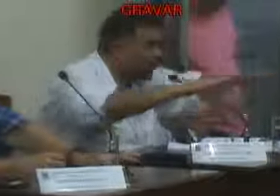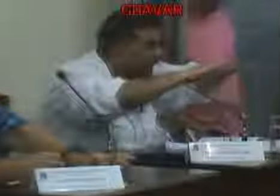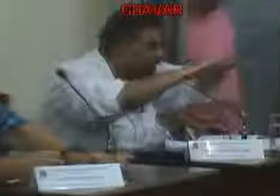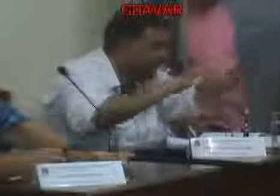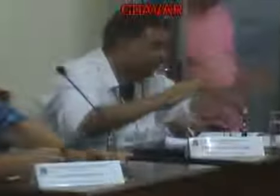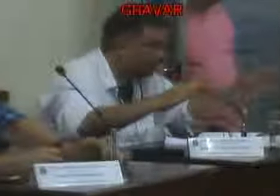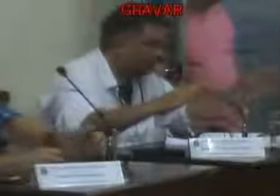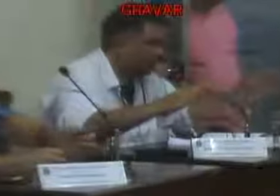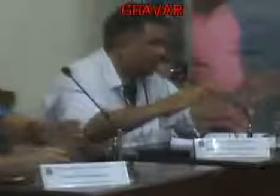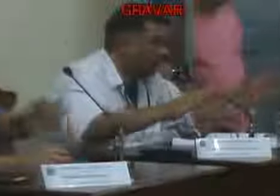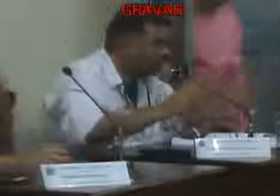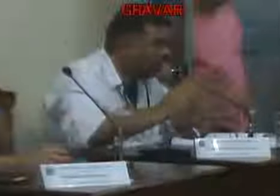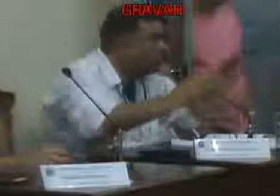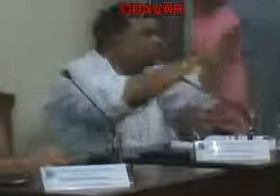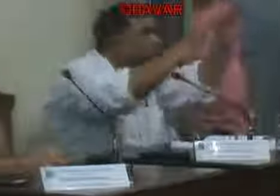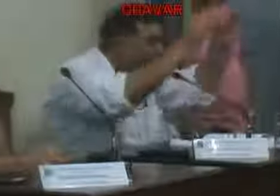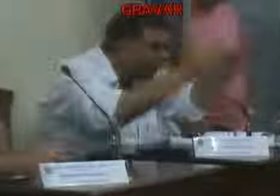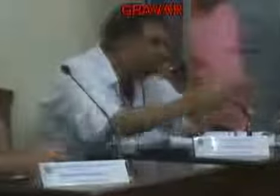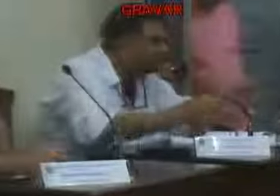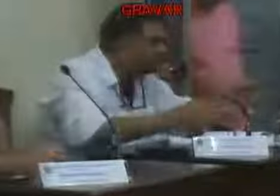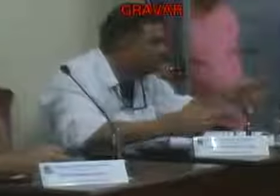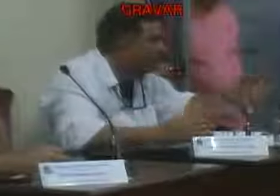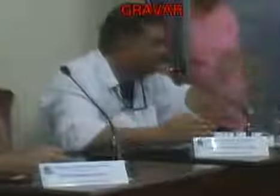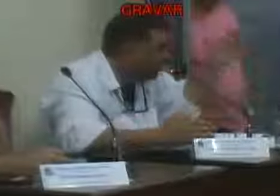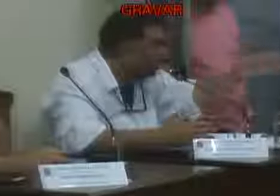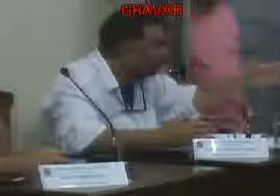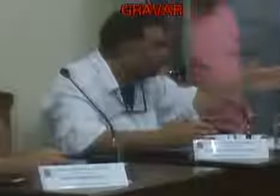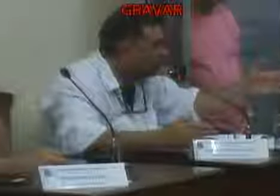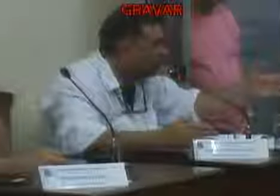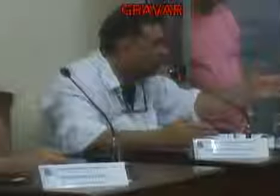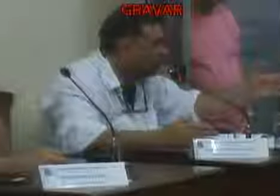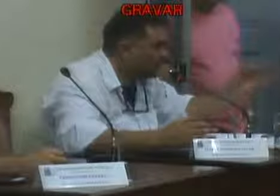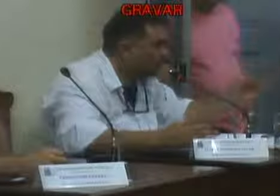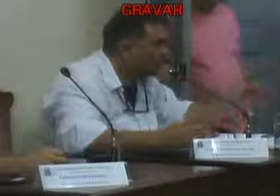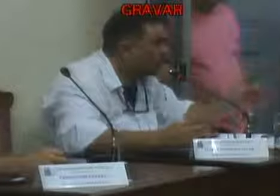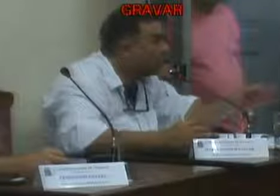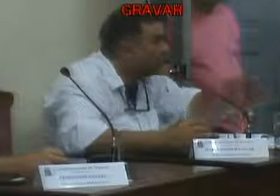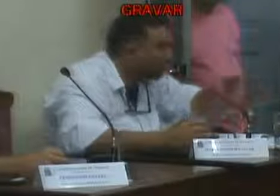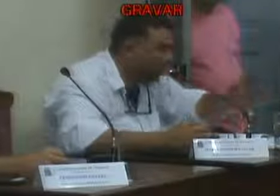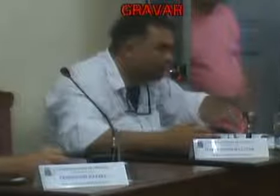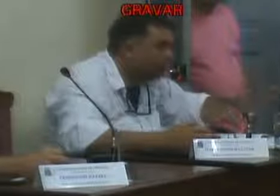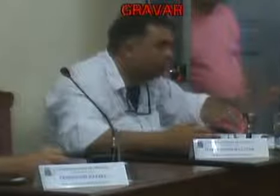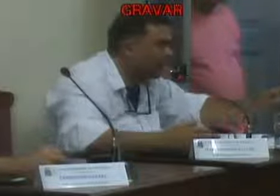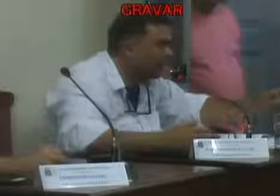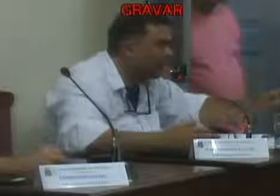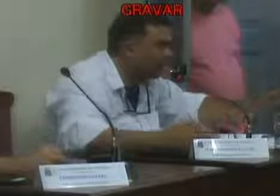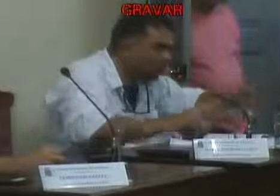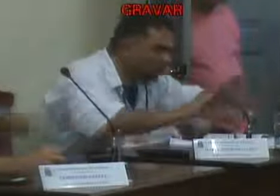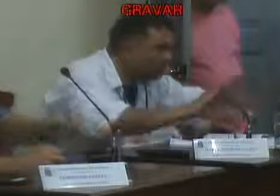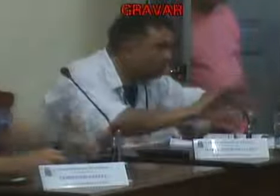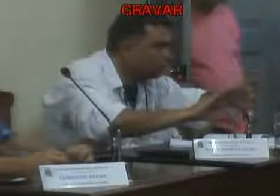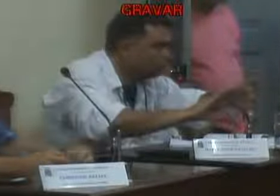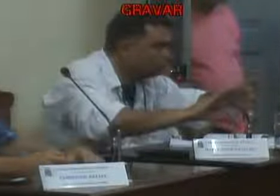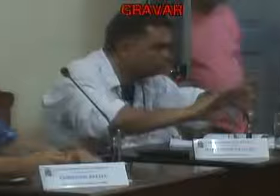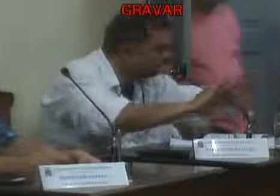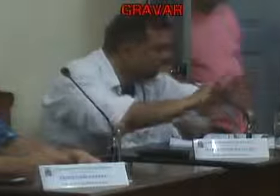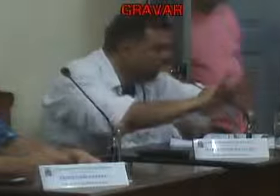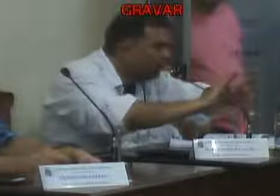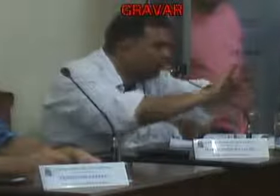sentiu arrasado. Então, só tem uma coisa a ser feita, e eu creio que todos concordam nesse ponto: anulação do decreto. Resolve